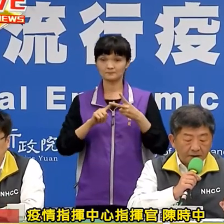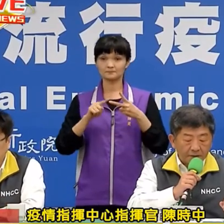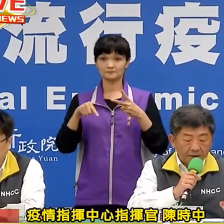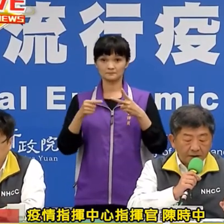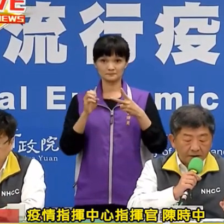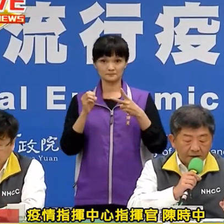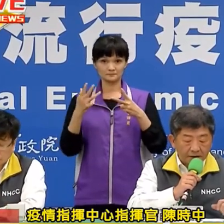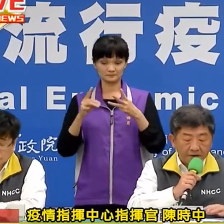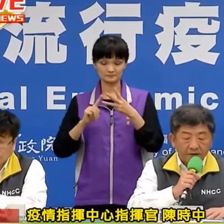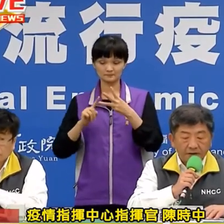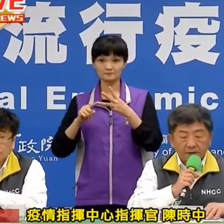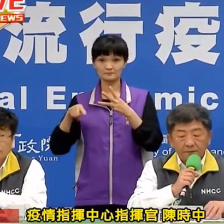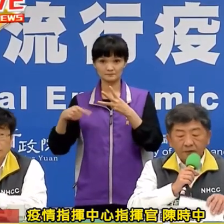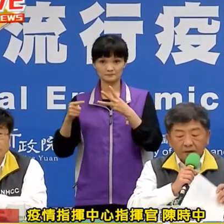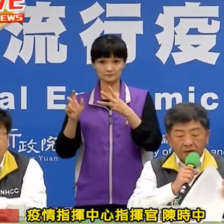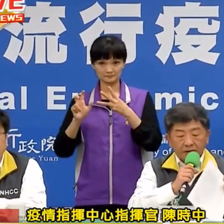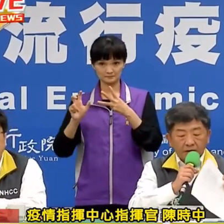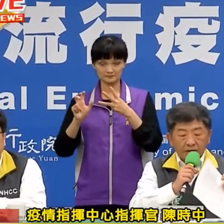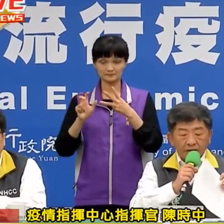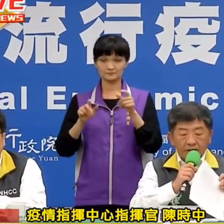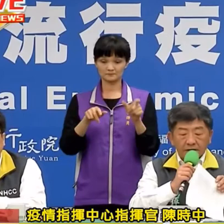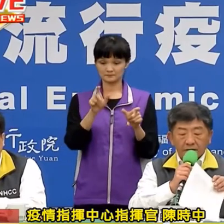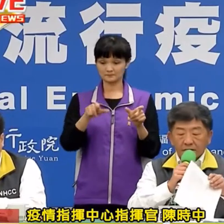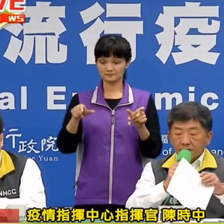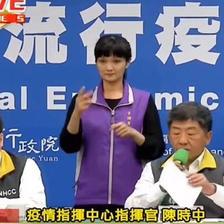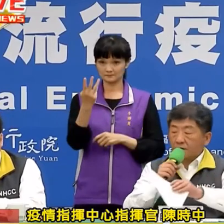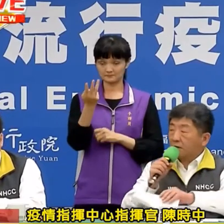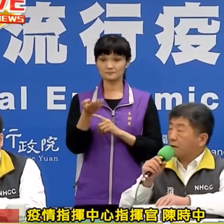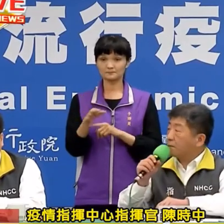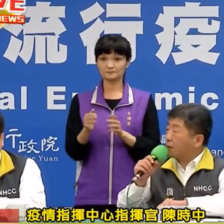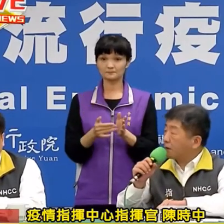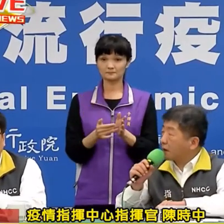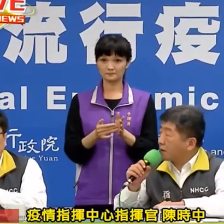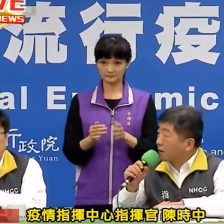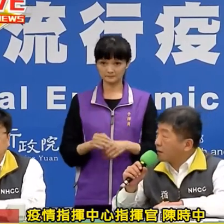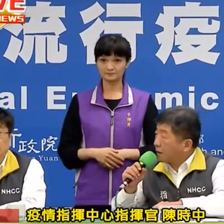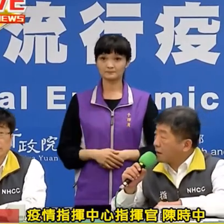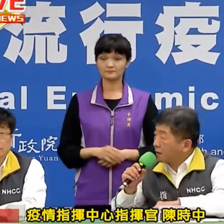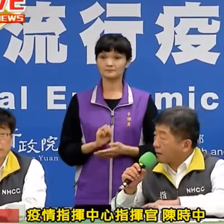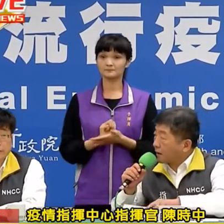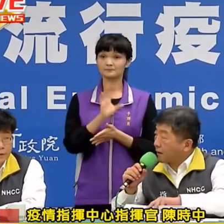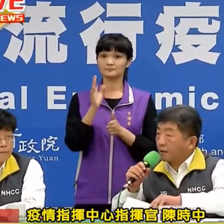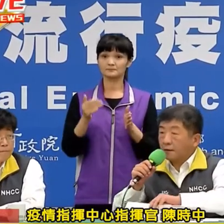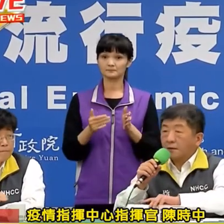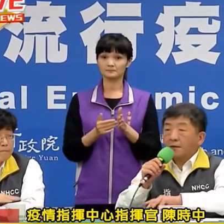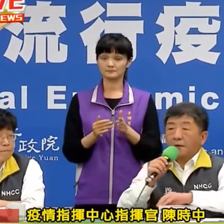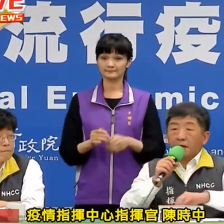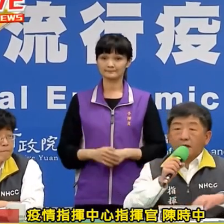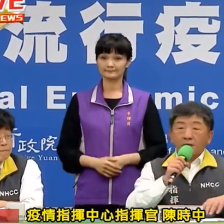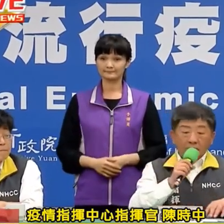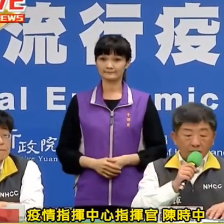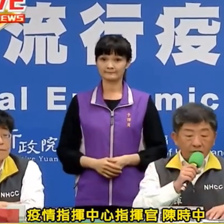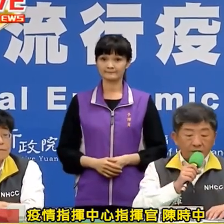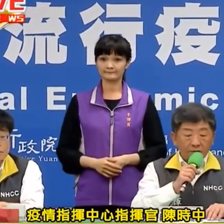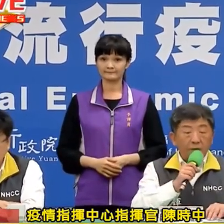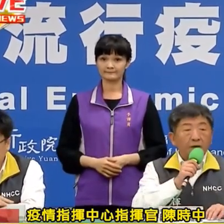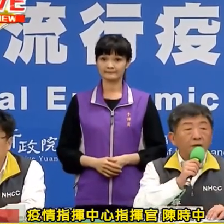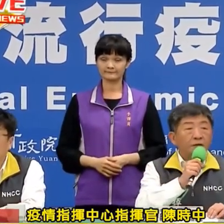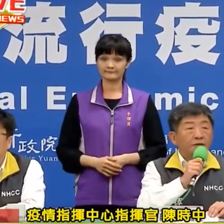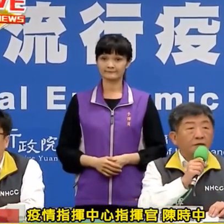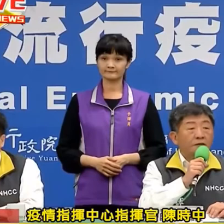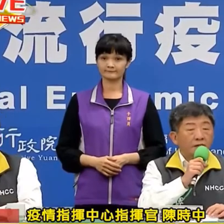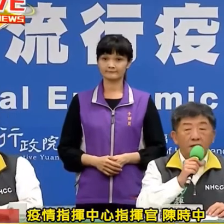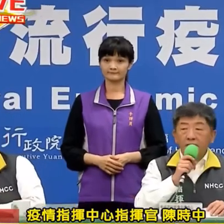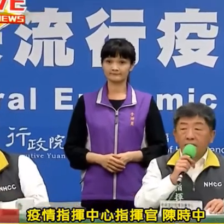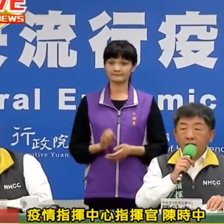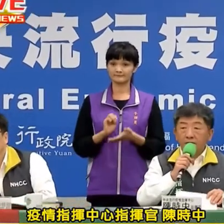一个是案170，好，也跟大家这样子做这样的报告。好，那好，那我们就先